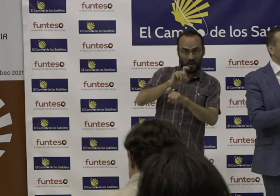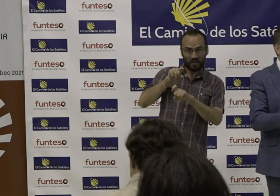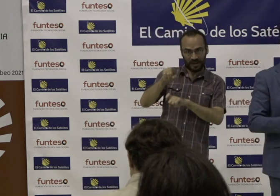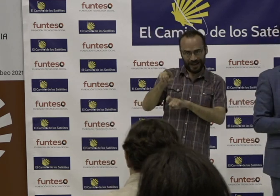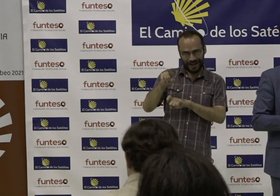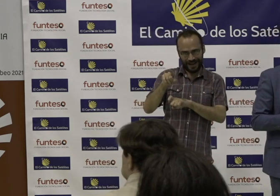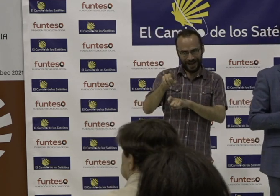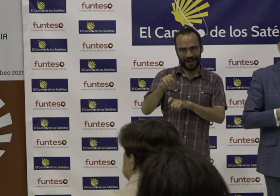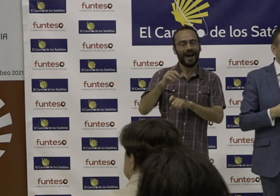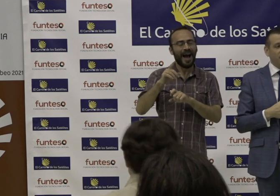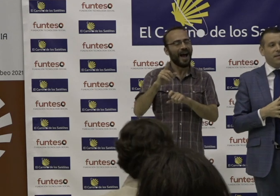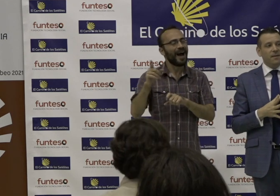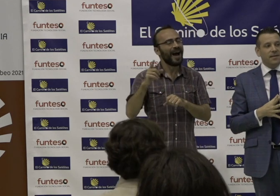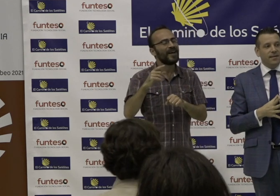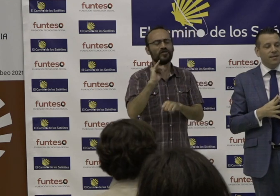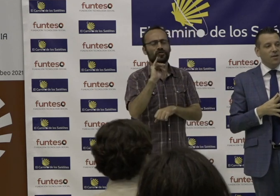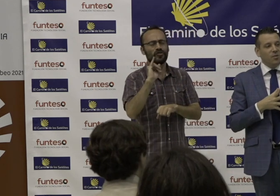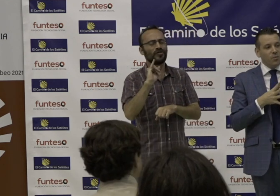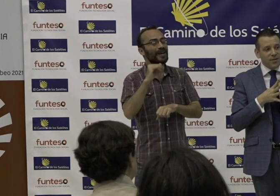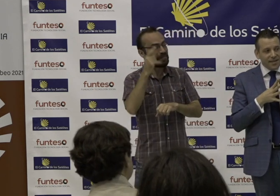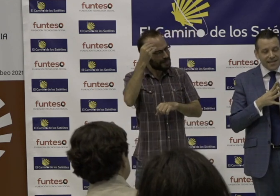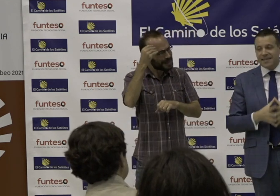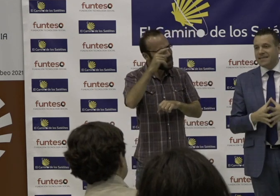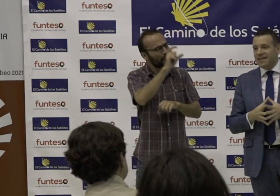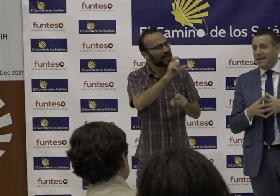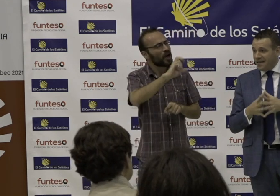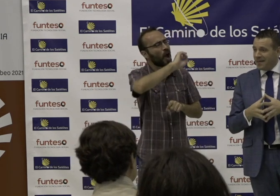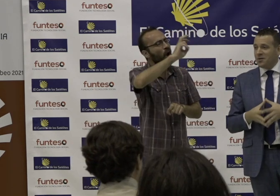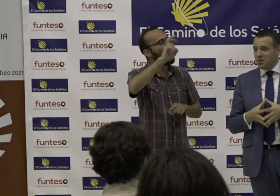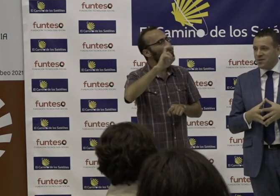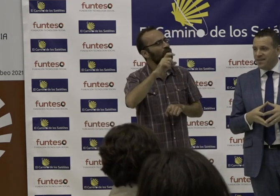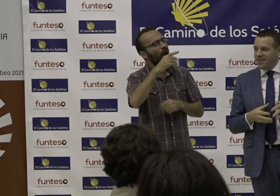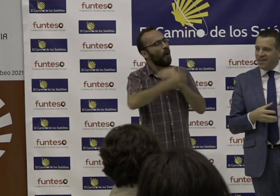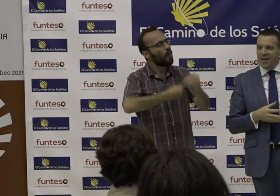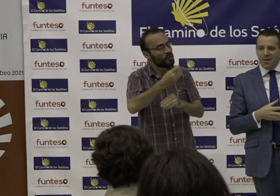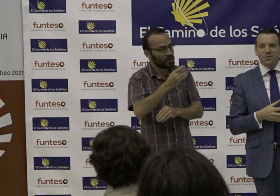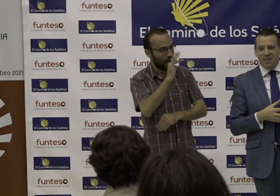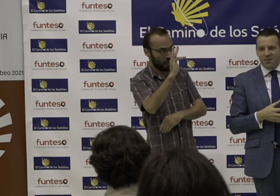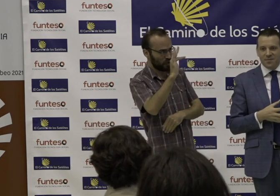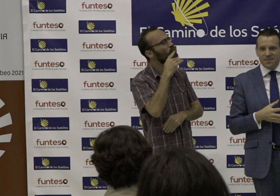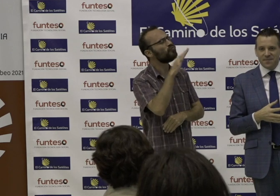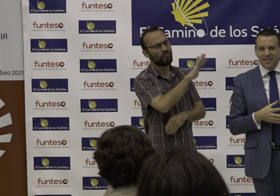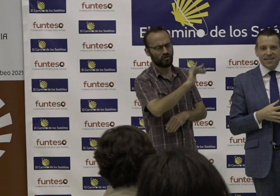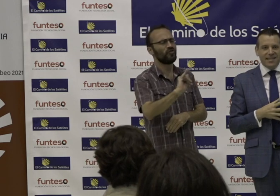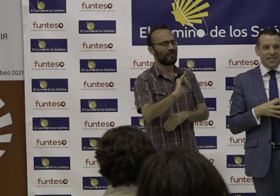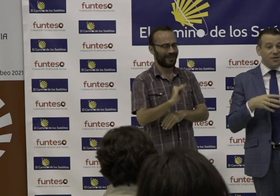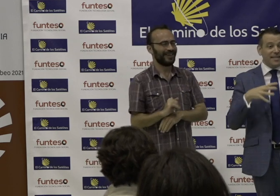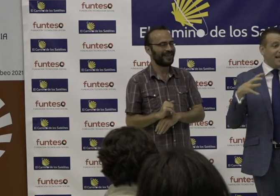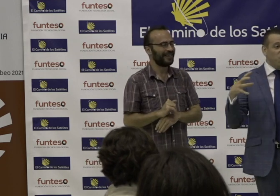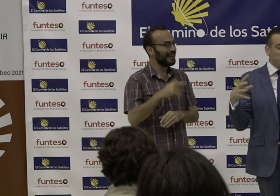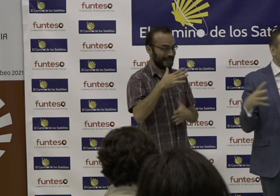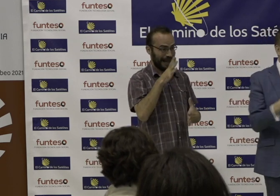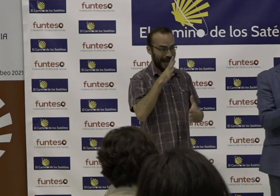puede ser útil para otras personas? Efectivamente. Pues esa lista la he dejado yo hace un rato. Y